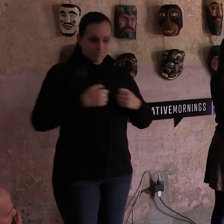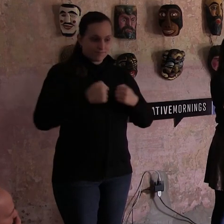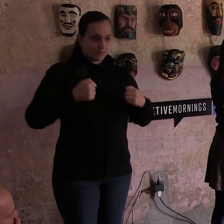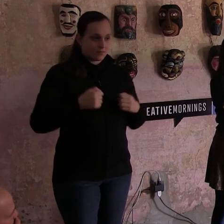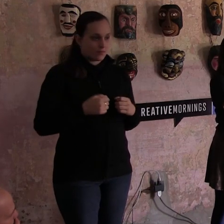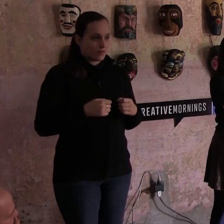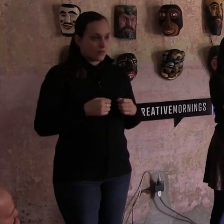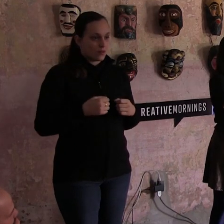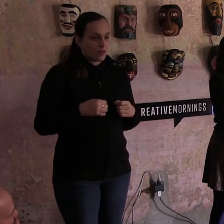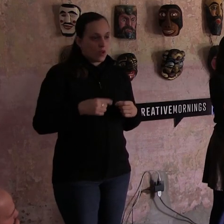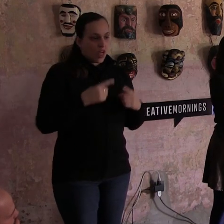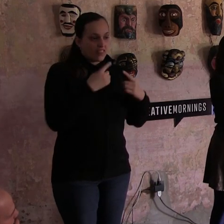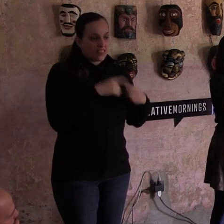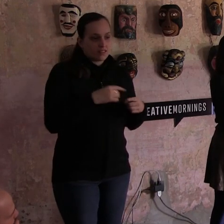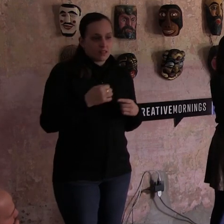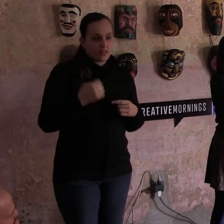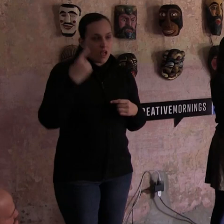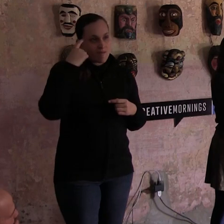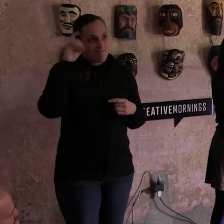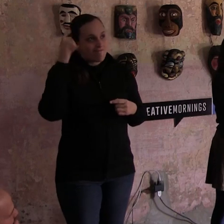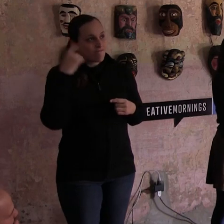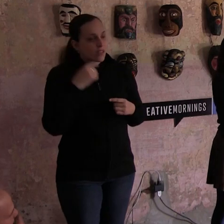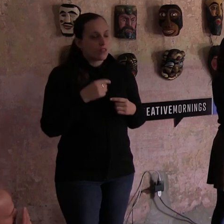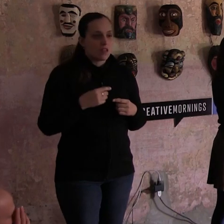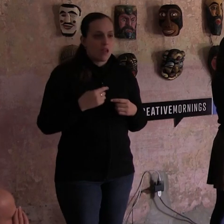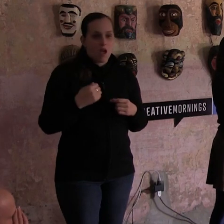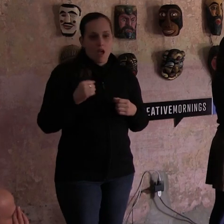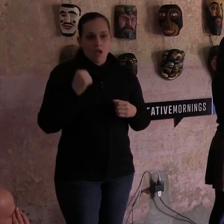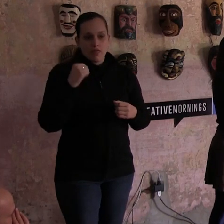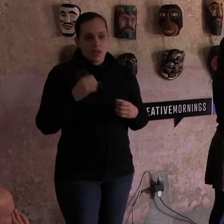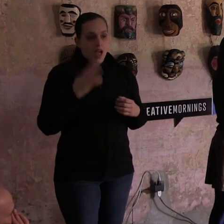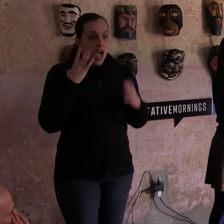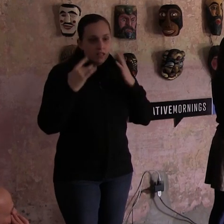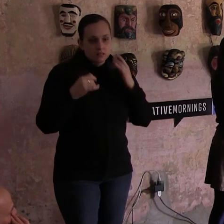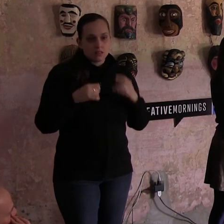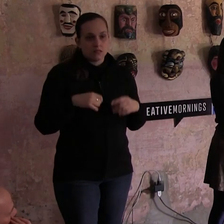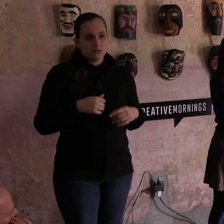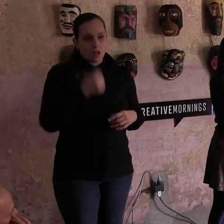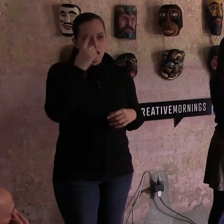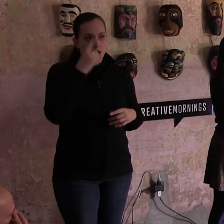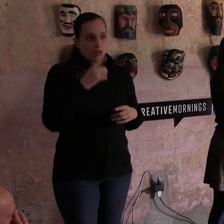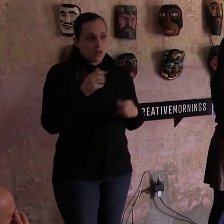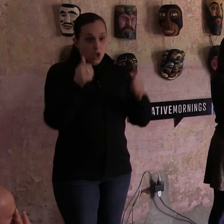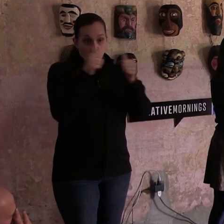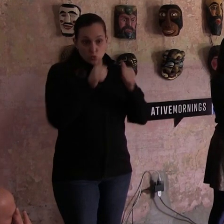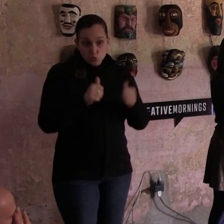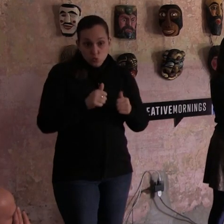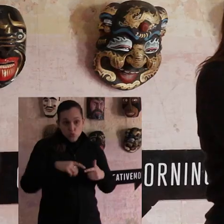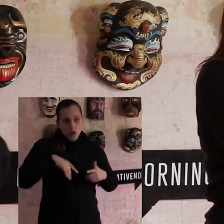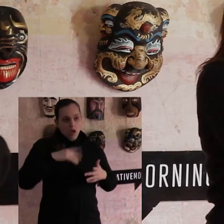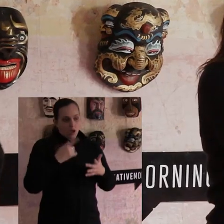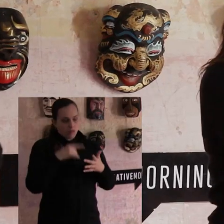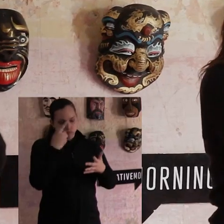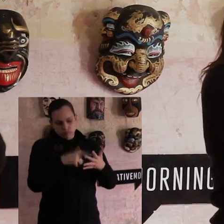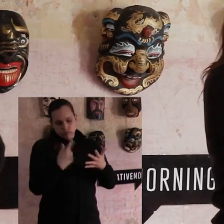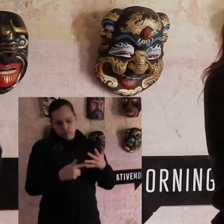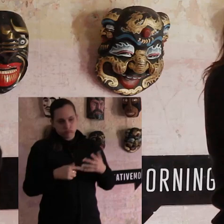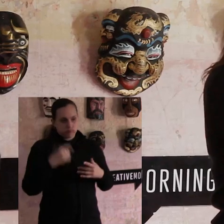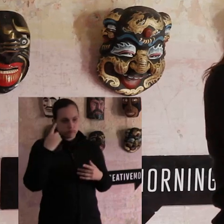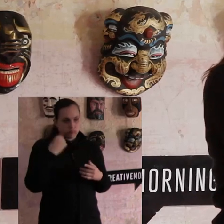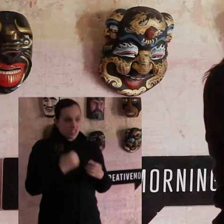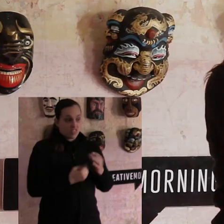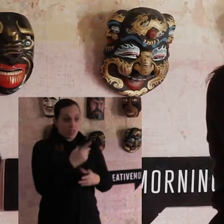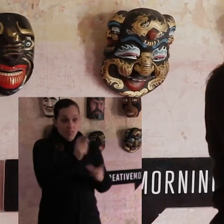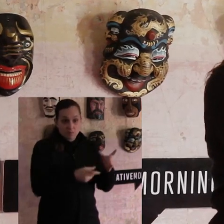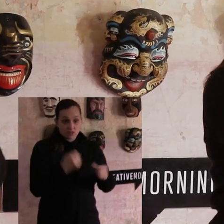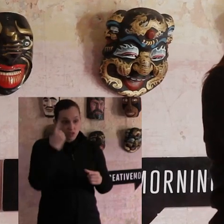una fuente de inspiración diferente, una imagen, una música, unas esculturas, una. Entonces, como la danza